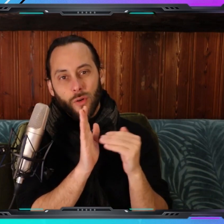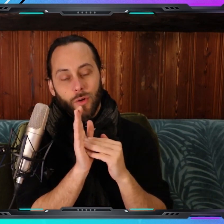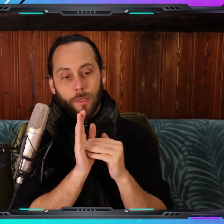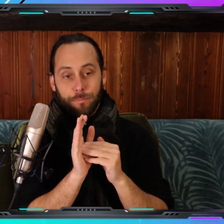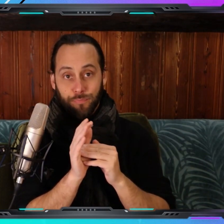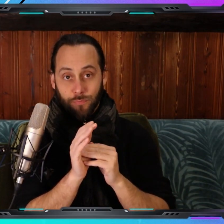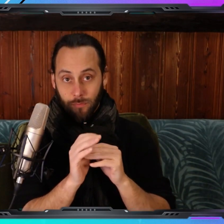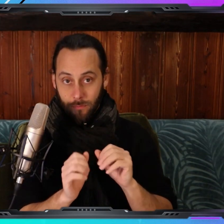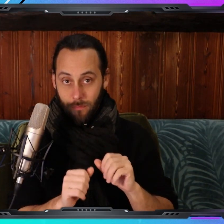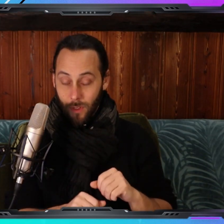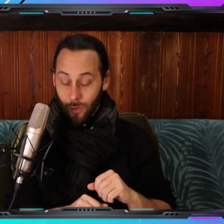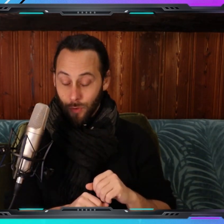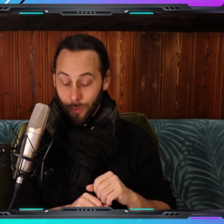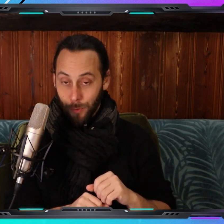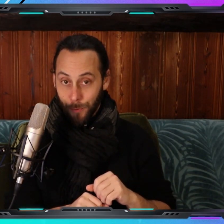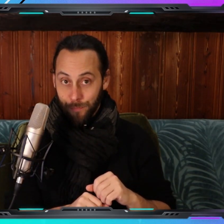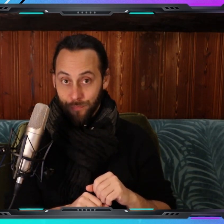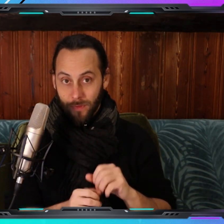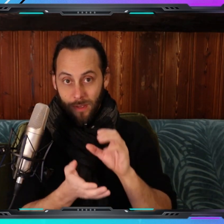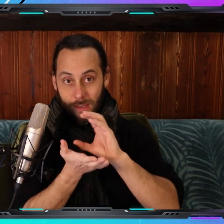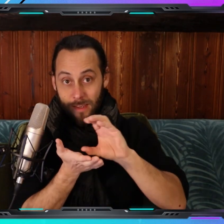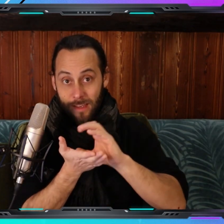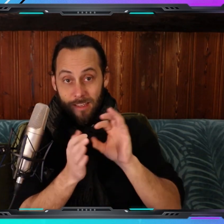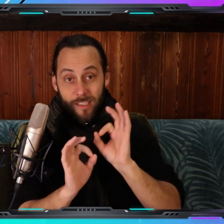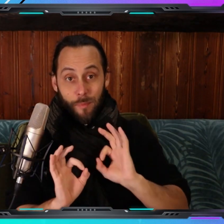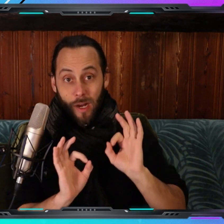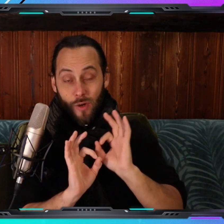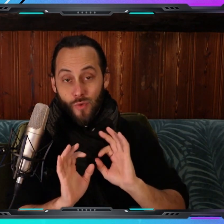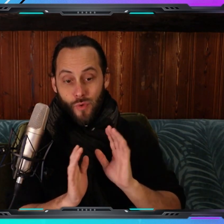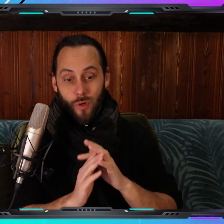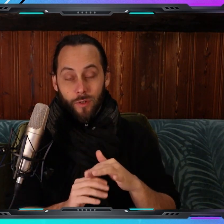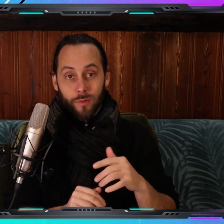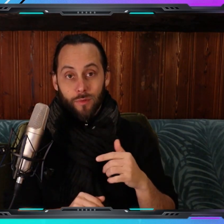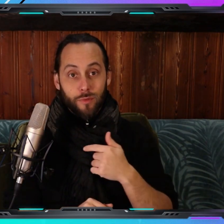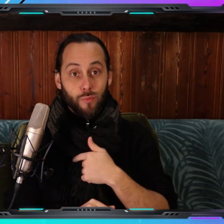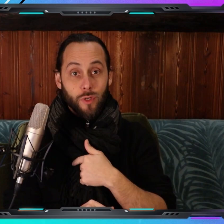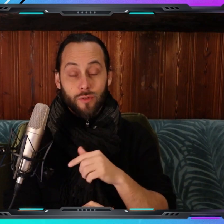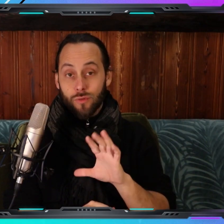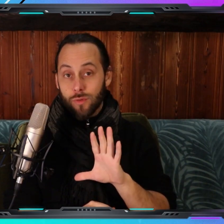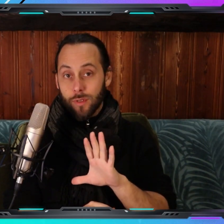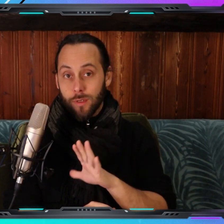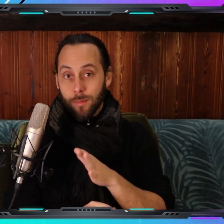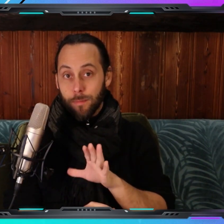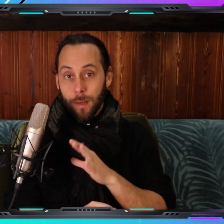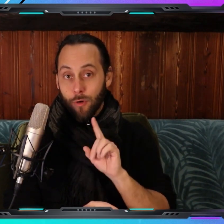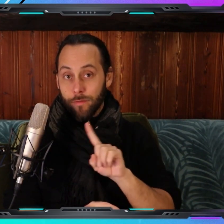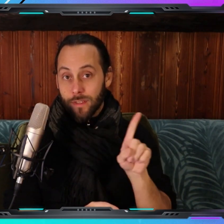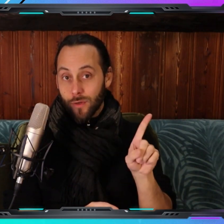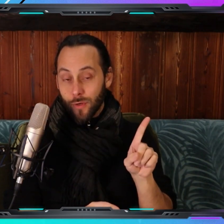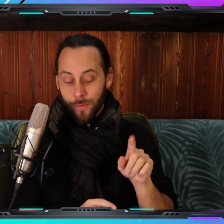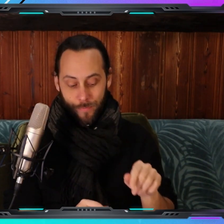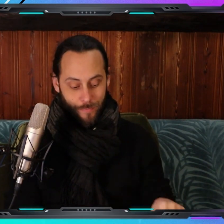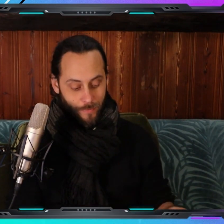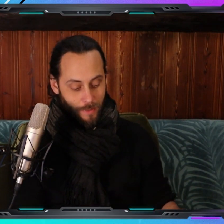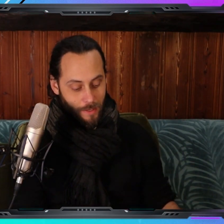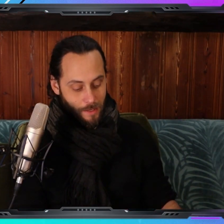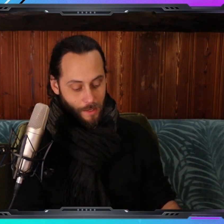répète encore hein, que c'est pas un cours. Hein. Moi, je suis pas